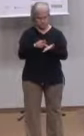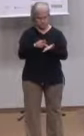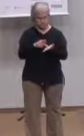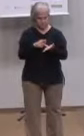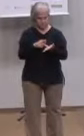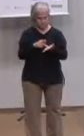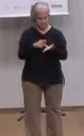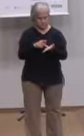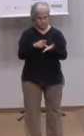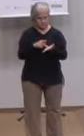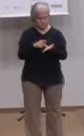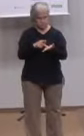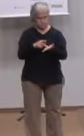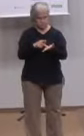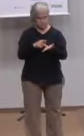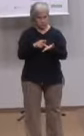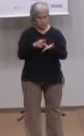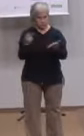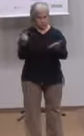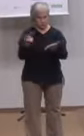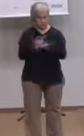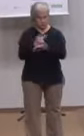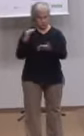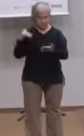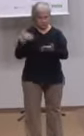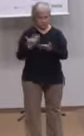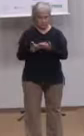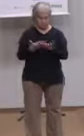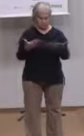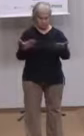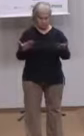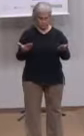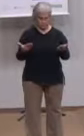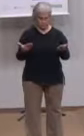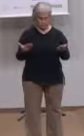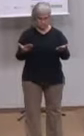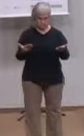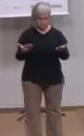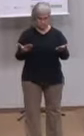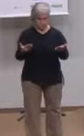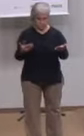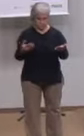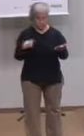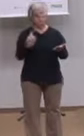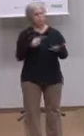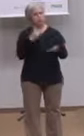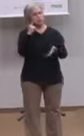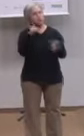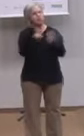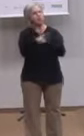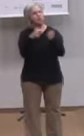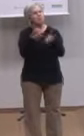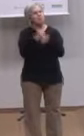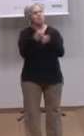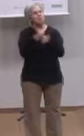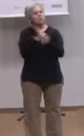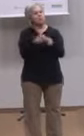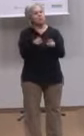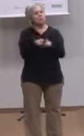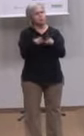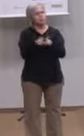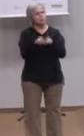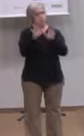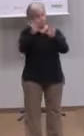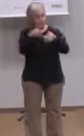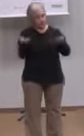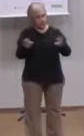concreto realmente saiu. Então, a gente até questionou muito isso para a